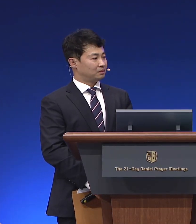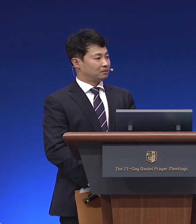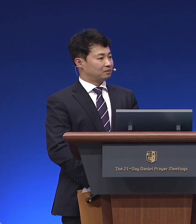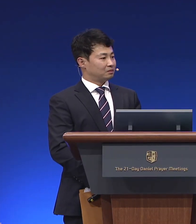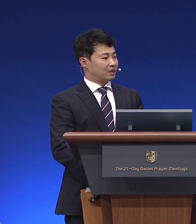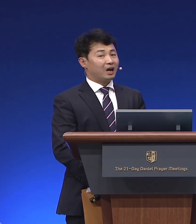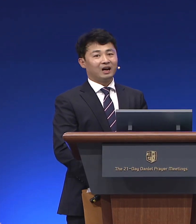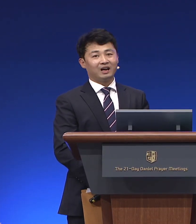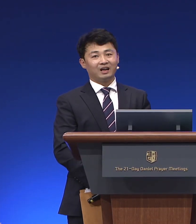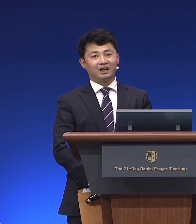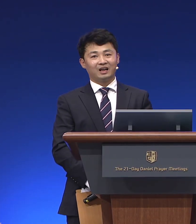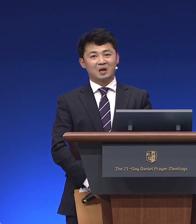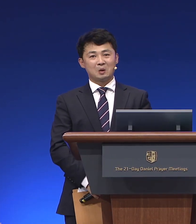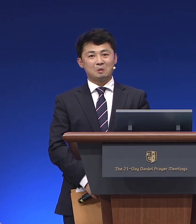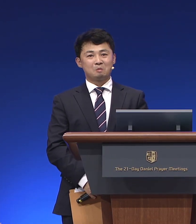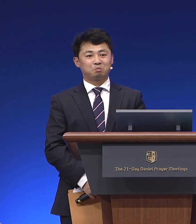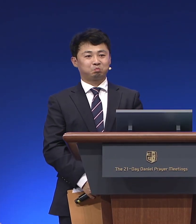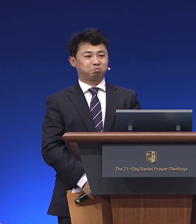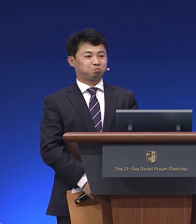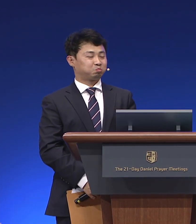너무 빨리 끝났습니다.